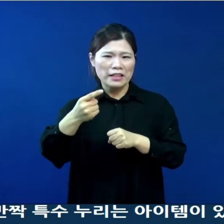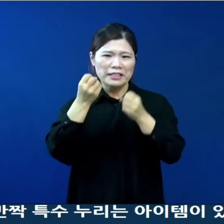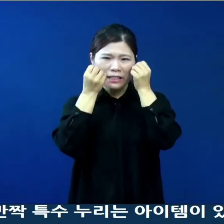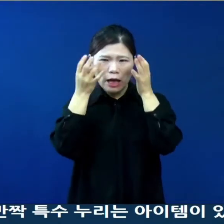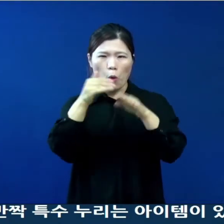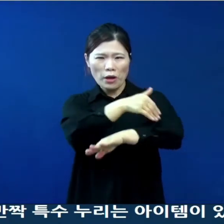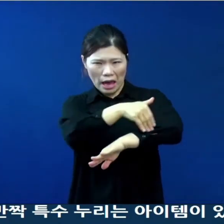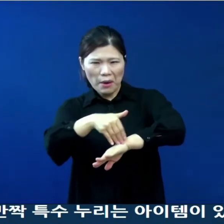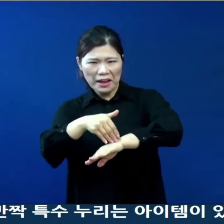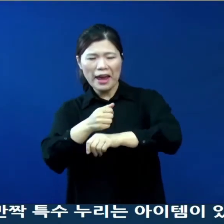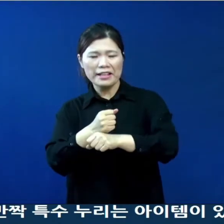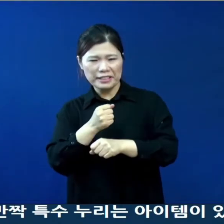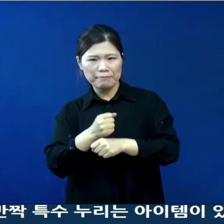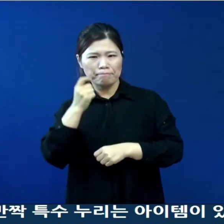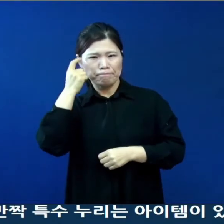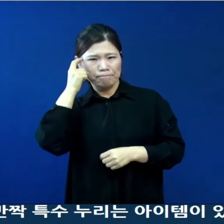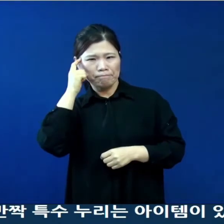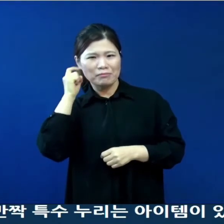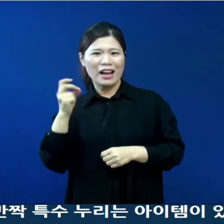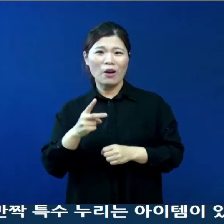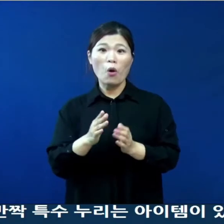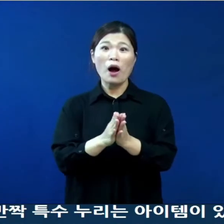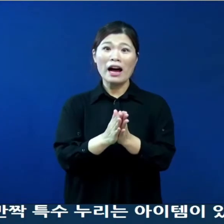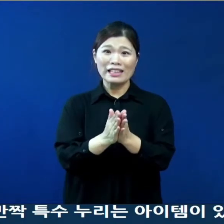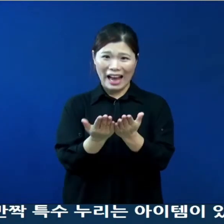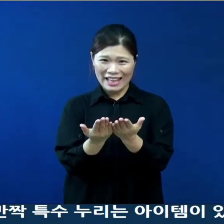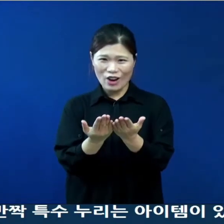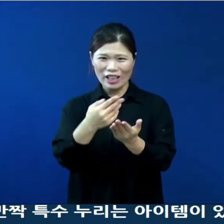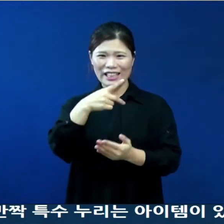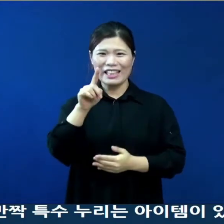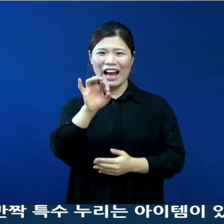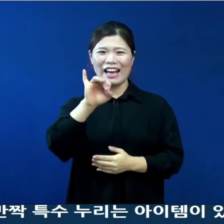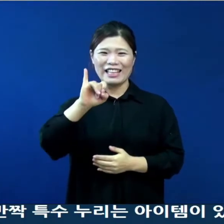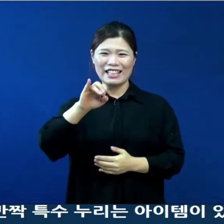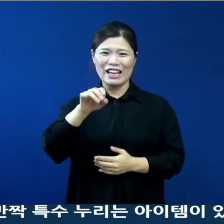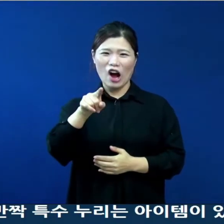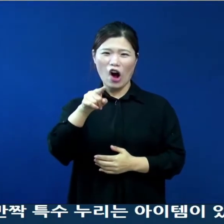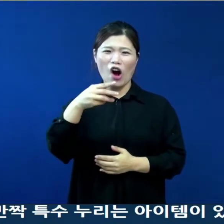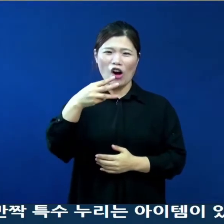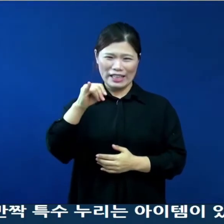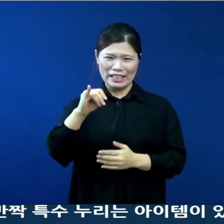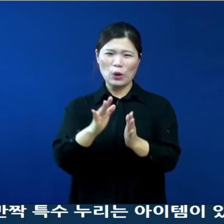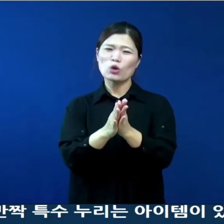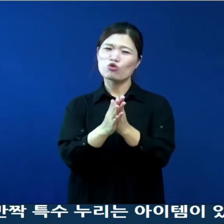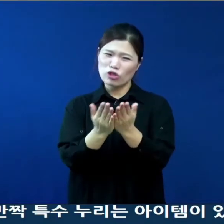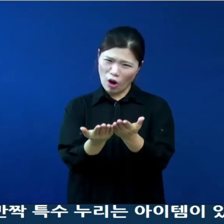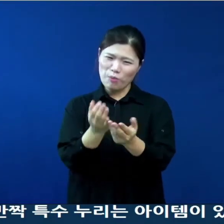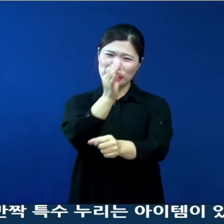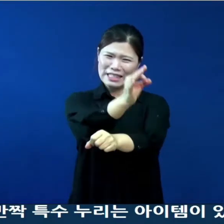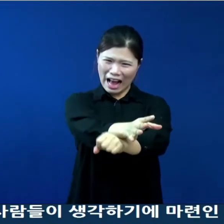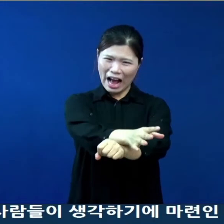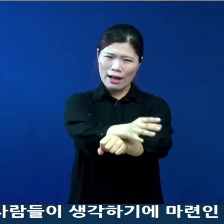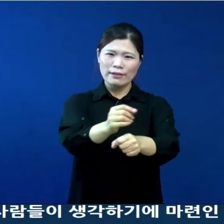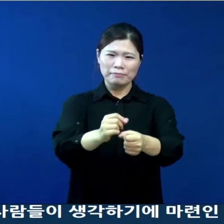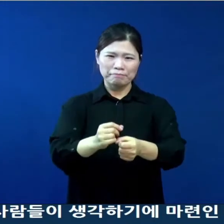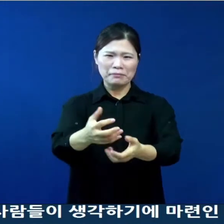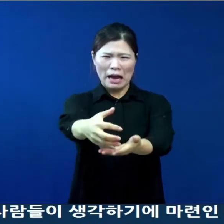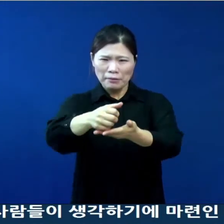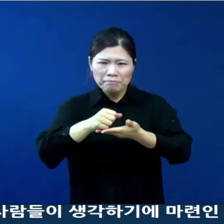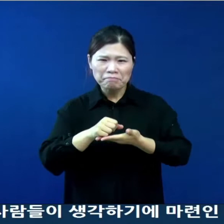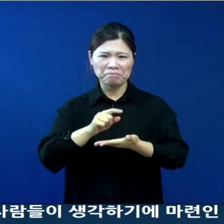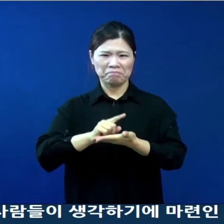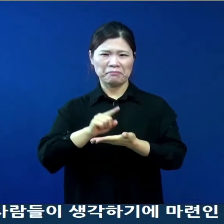되겠다라고 말하면서 다이어리, 플래너, 수첩 같은 것을 구입해서 내년 계획을 적어보곤